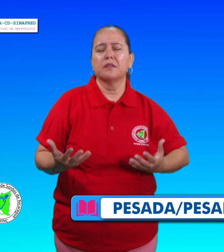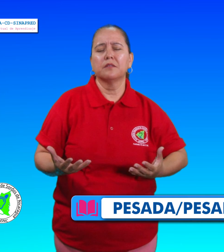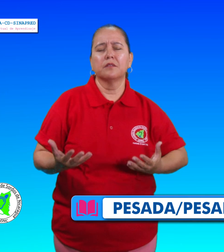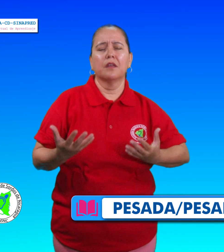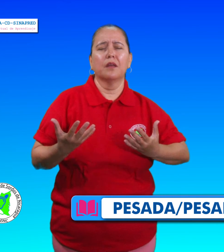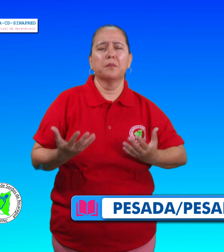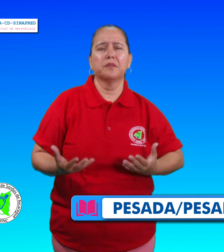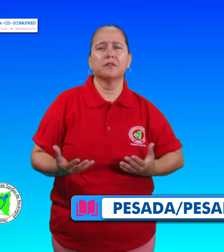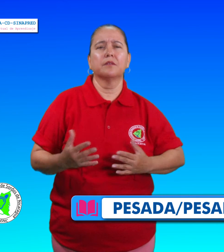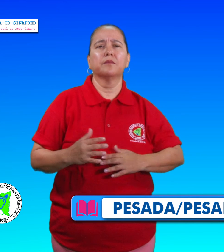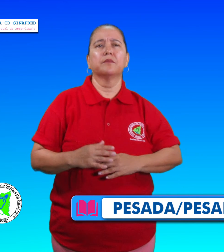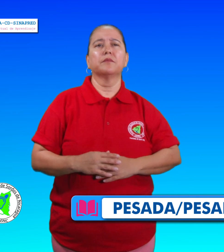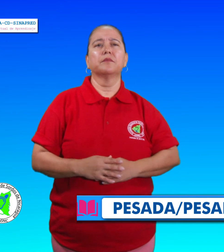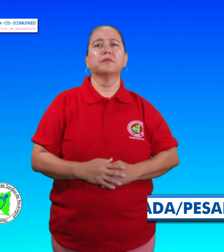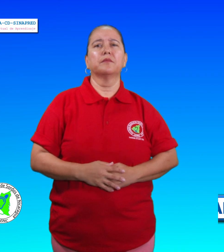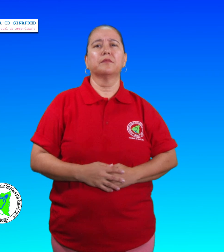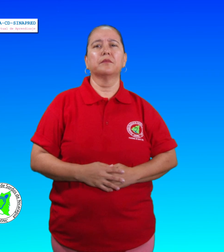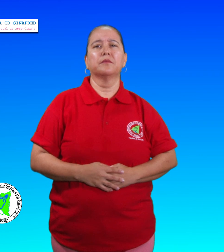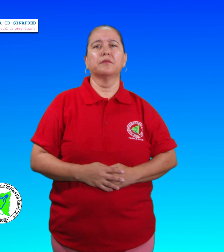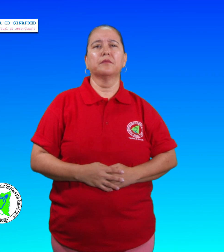Pesada, pesado.